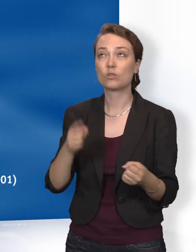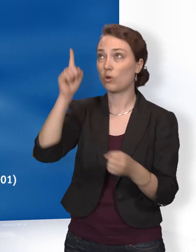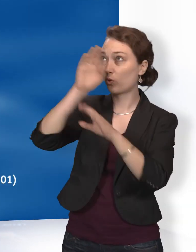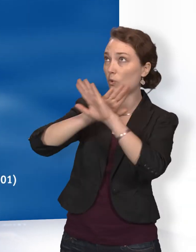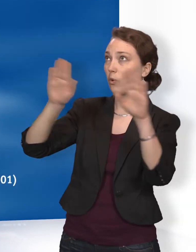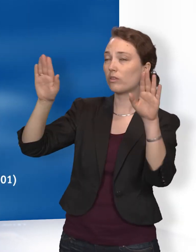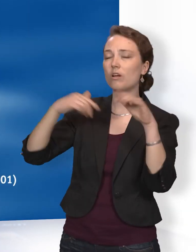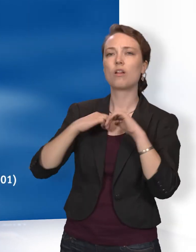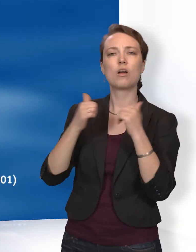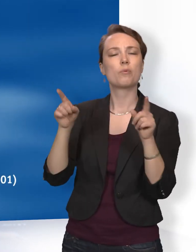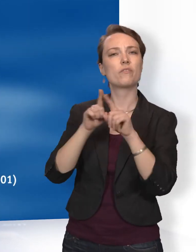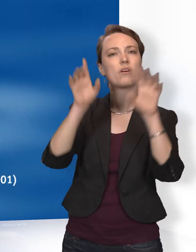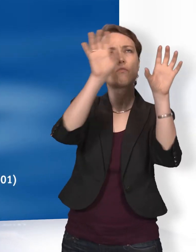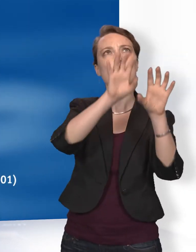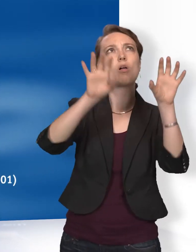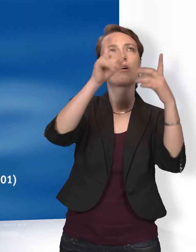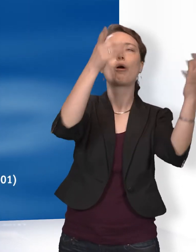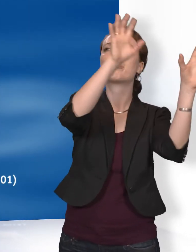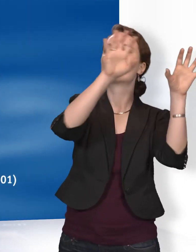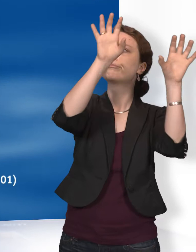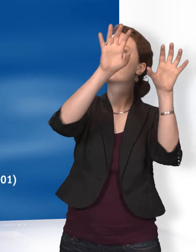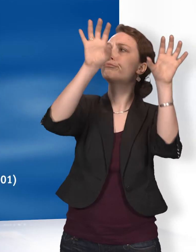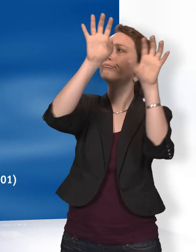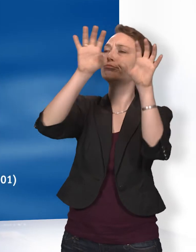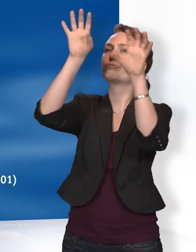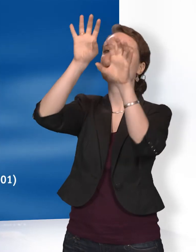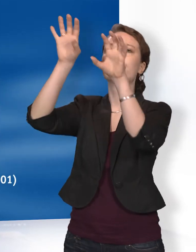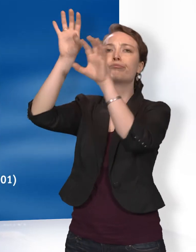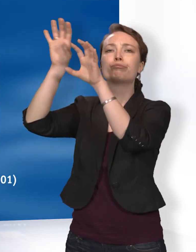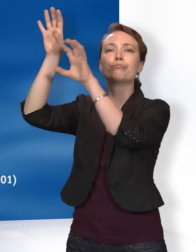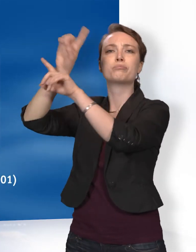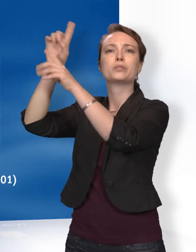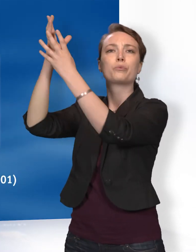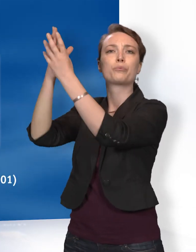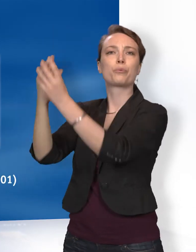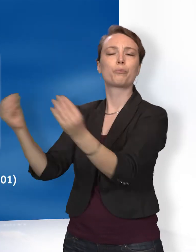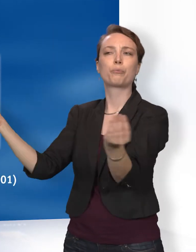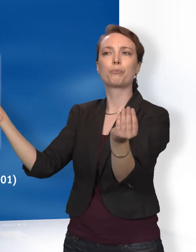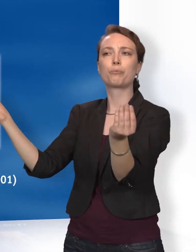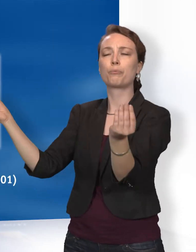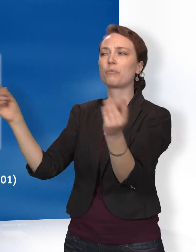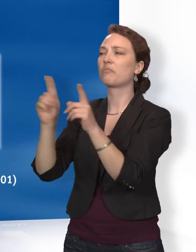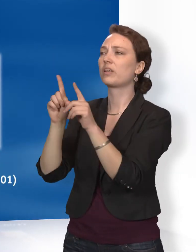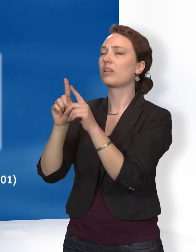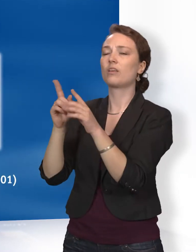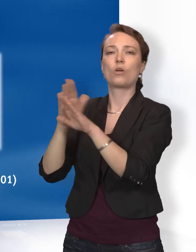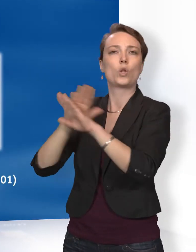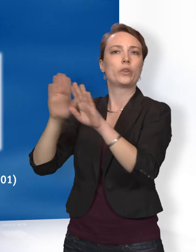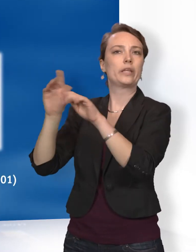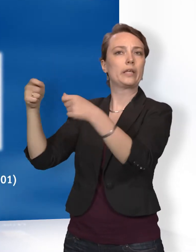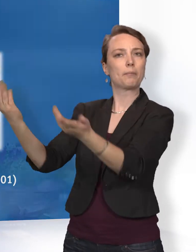einem Ende zum anderen treibt, bis sie sich auflöst und verschwindet, ohne ein Zeugnis ihrer